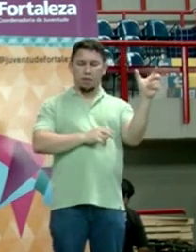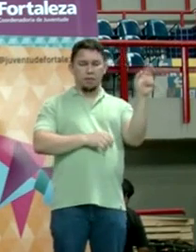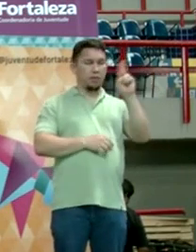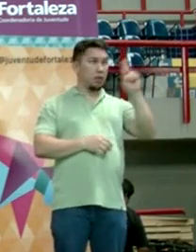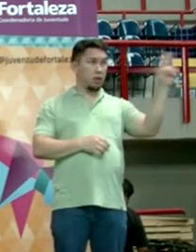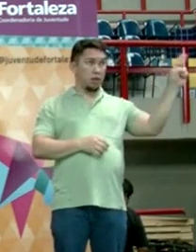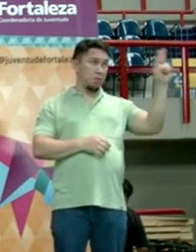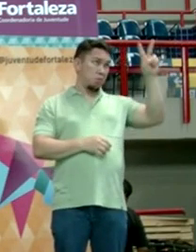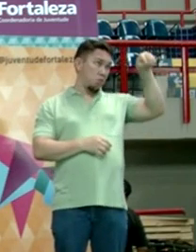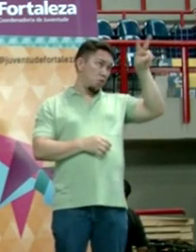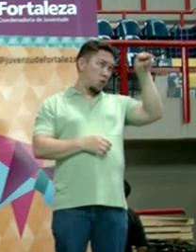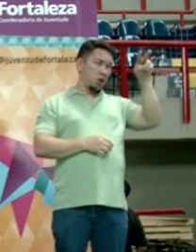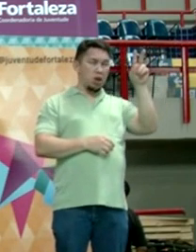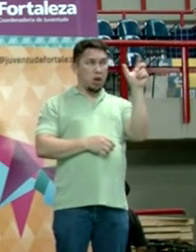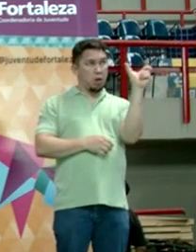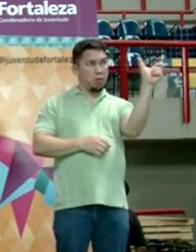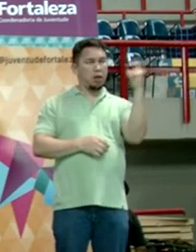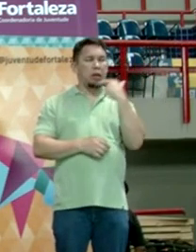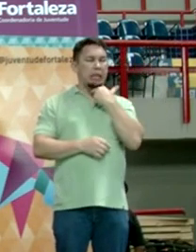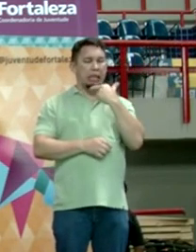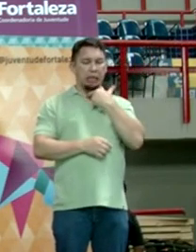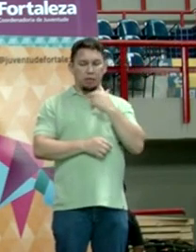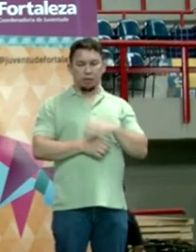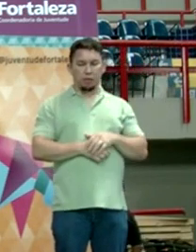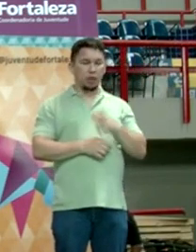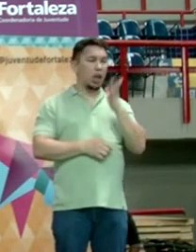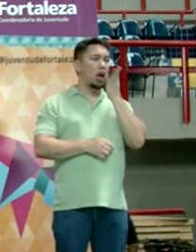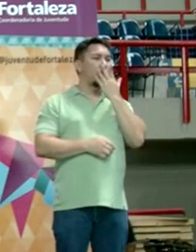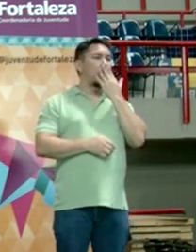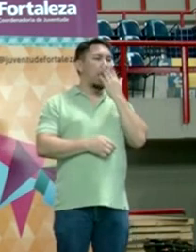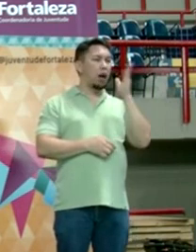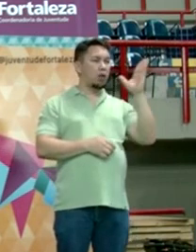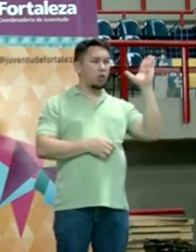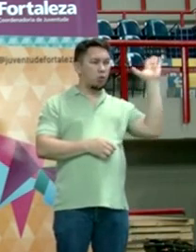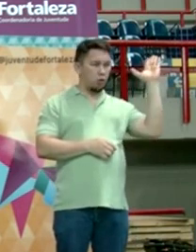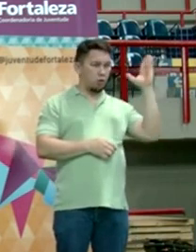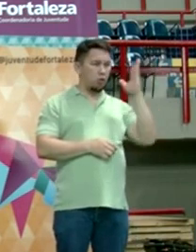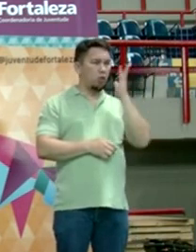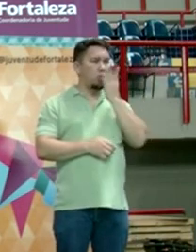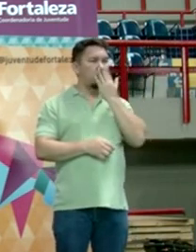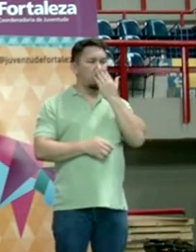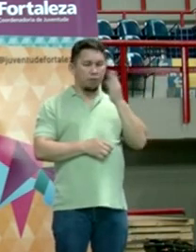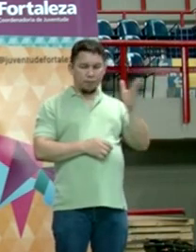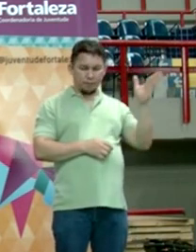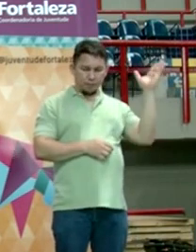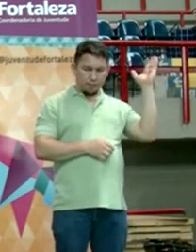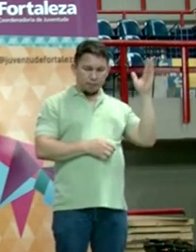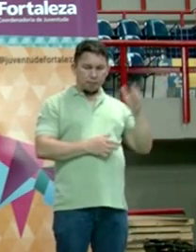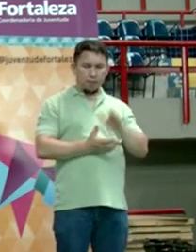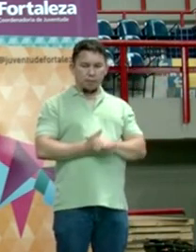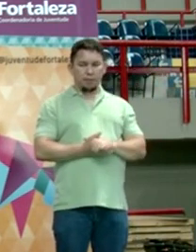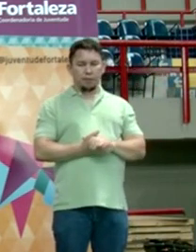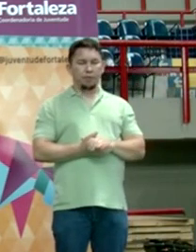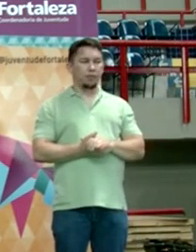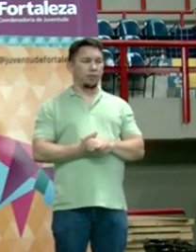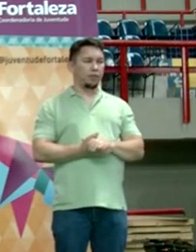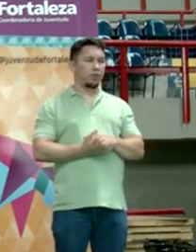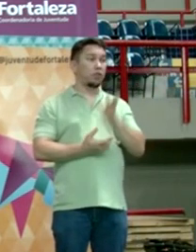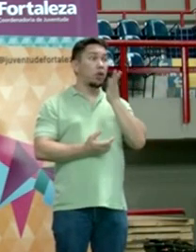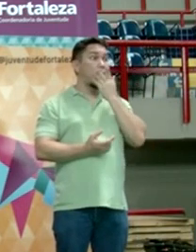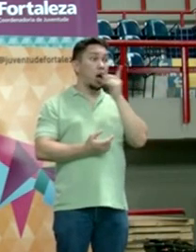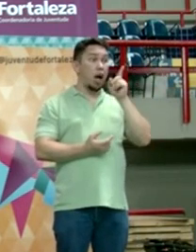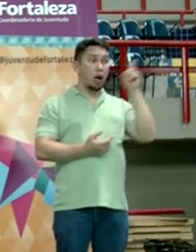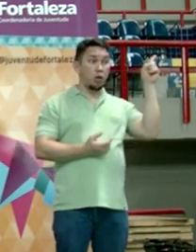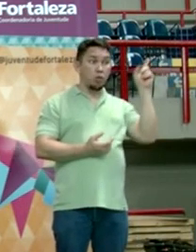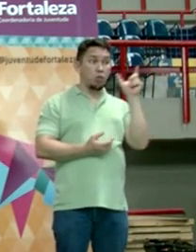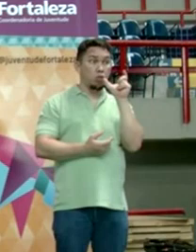ler a palavra. Você tem que dizer a cor da palavra, combinado? Então todo mundo, eu vou mostrar um monte de palavras, você vai ter que dizer a cor